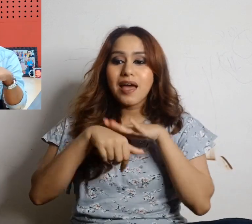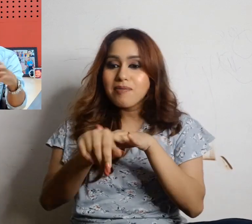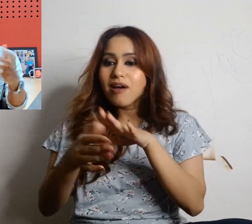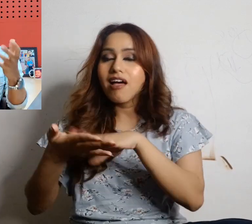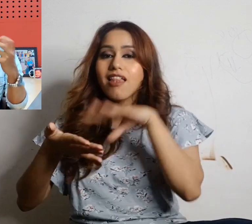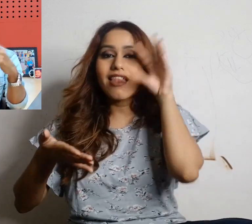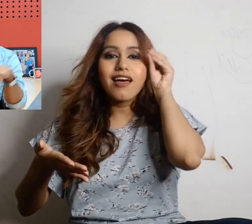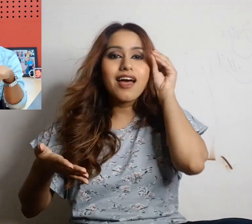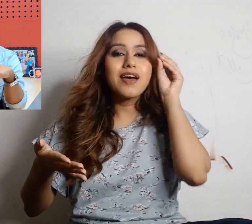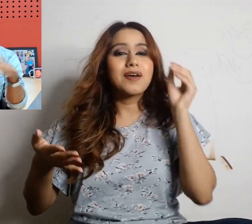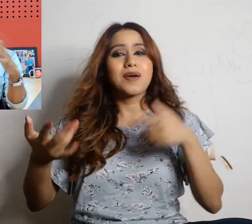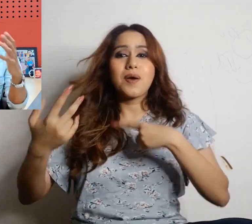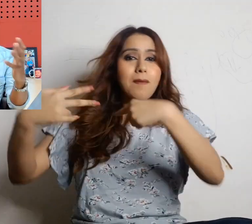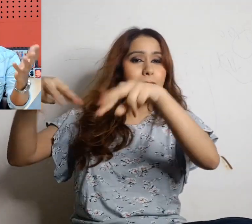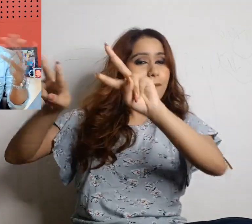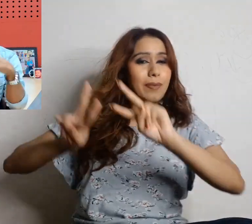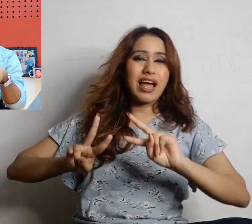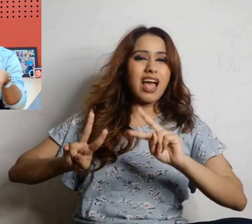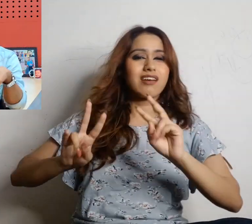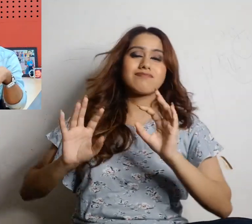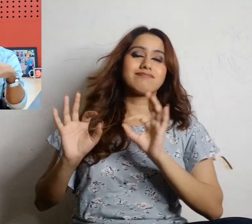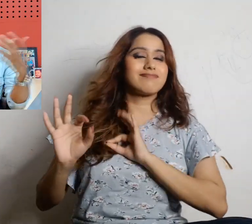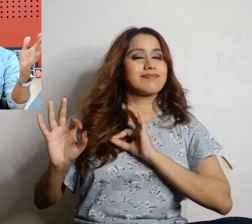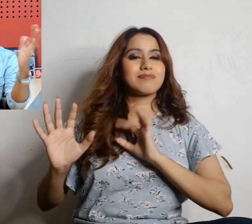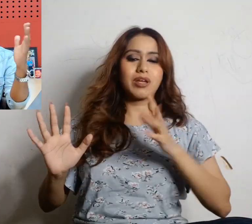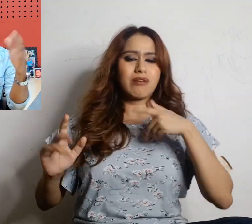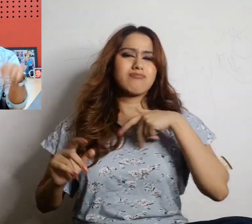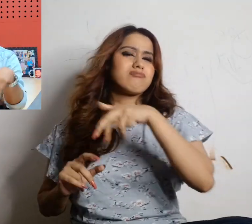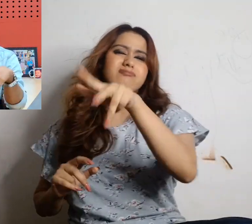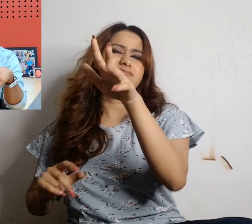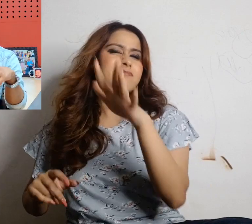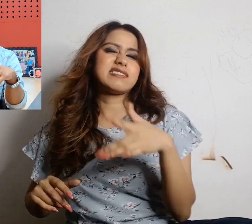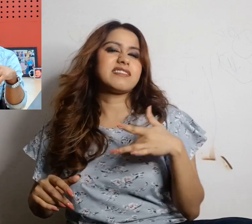आया, अनुभव करते हुए आया। मुझे बड़ा मजा आया वापस आते वक्त। जाते